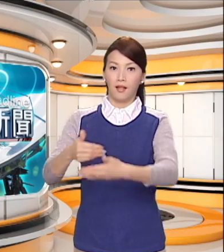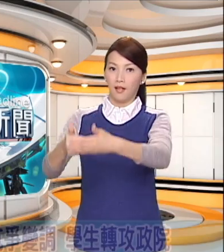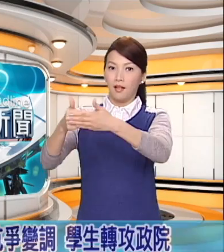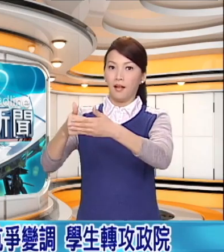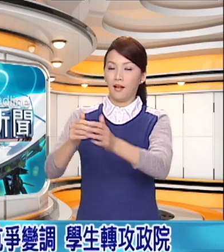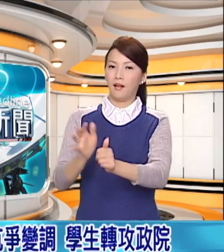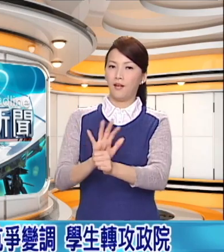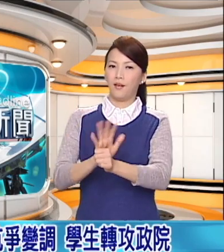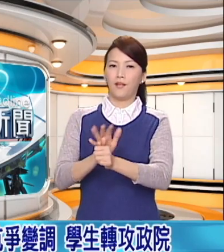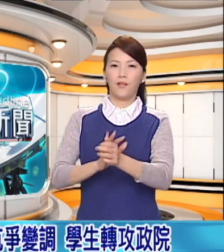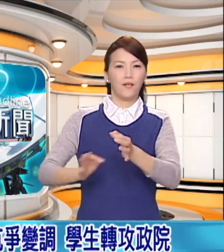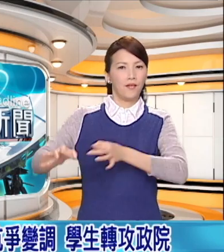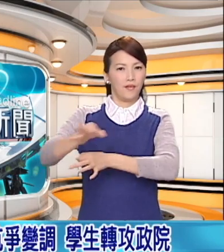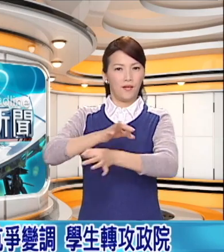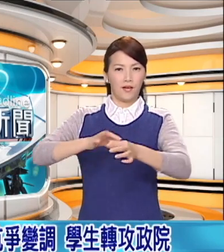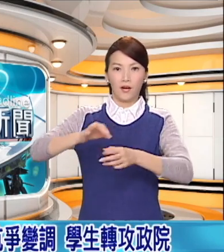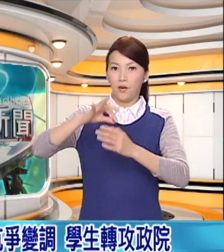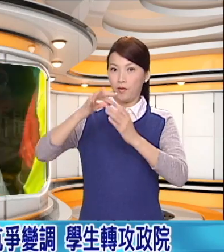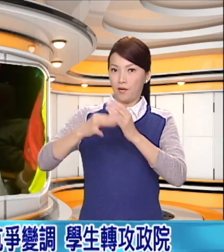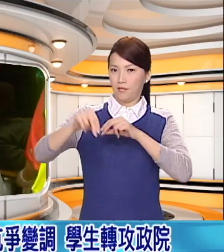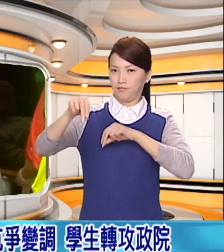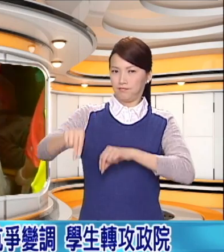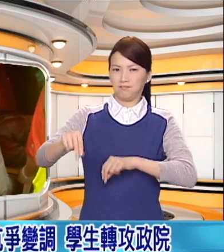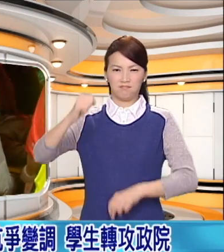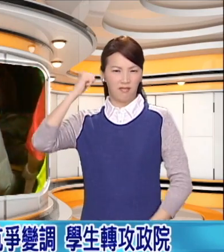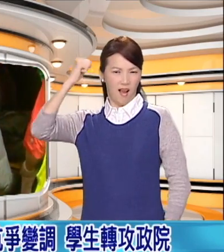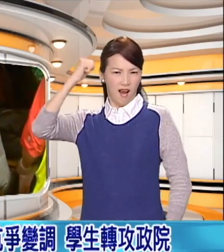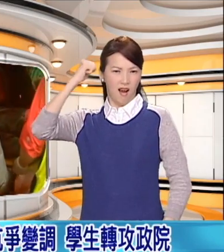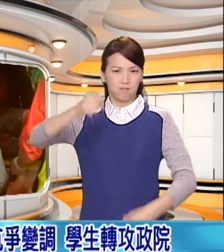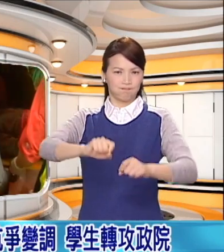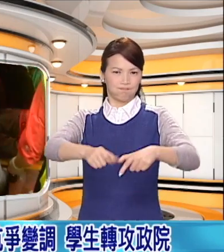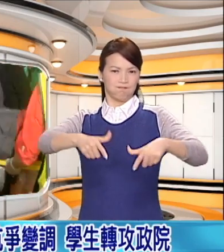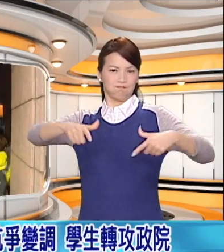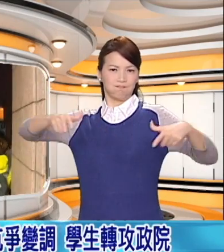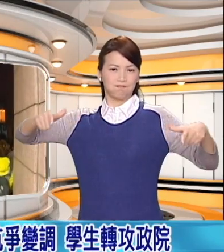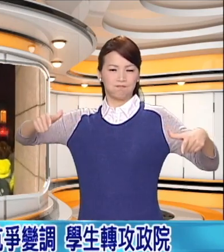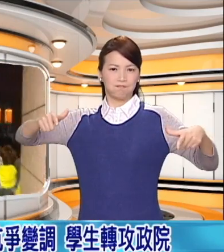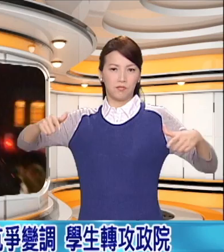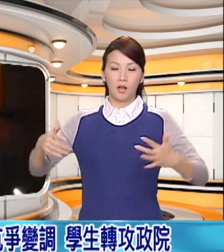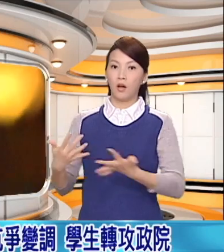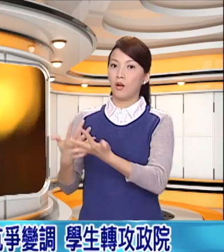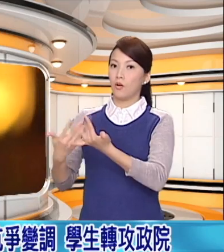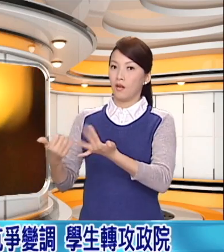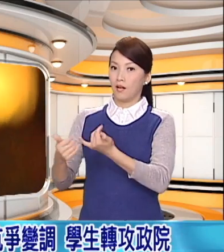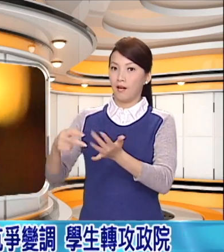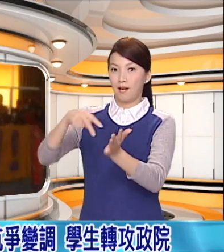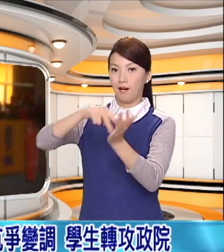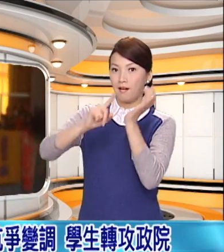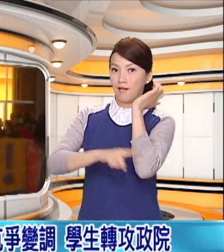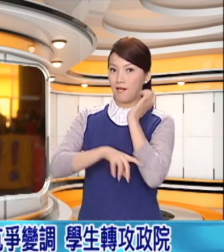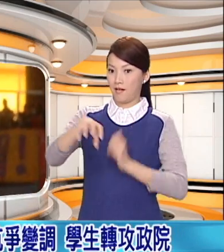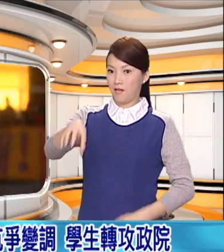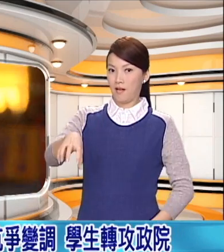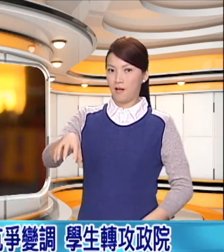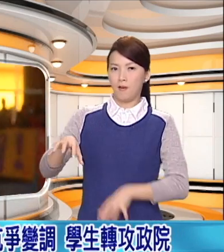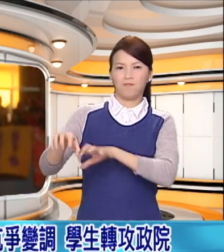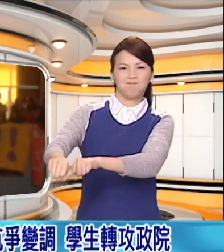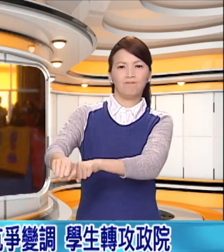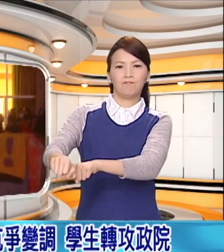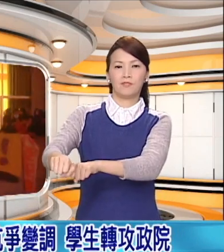反服贸抗议越演越烈，继占领立法院之后，昨天有上千名的学生跟民众在